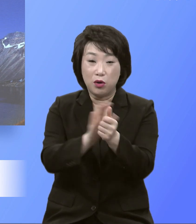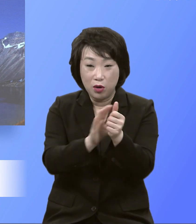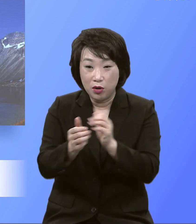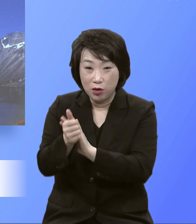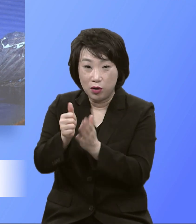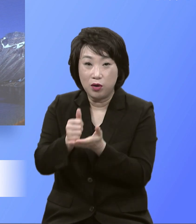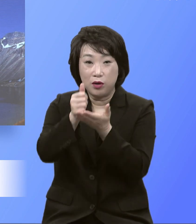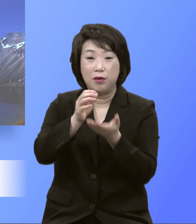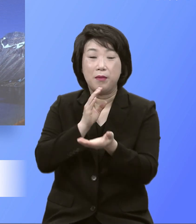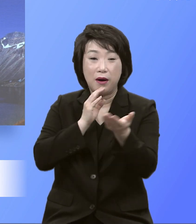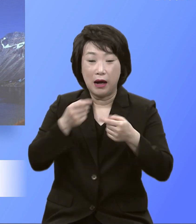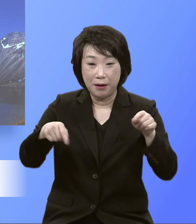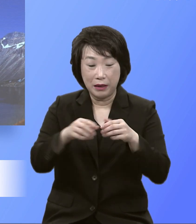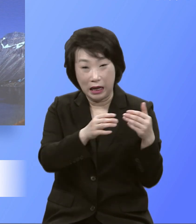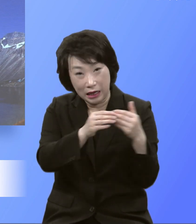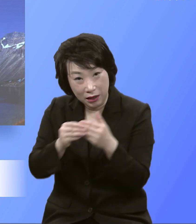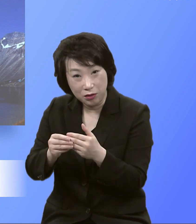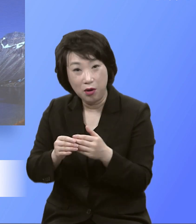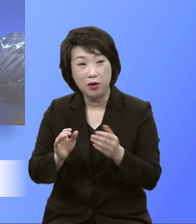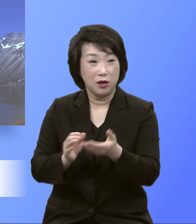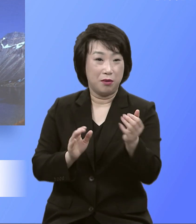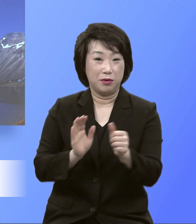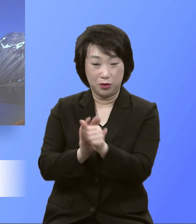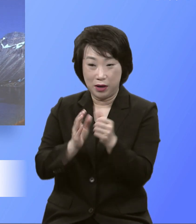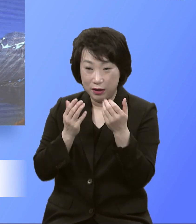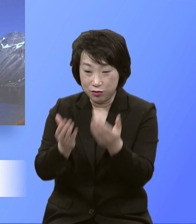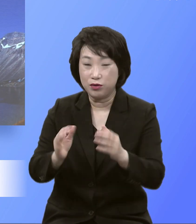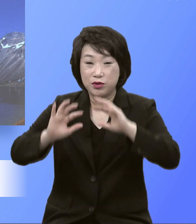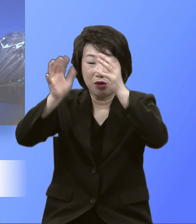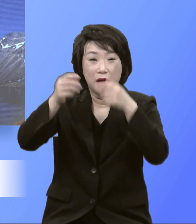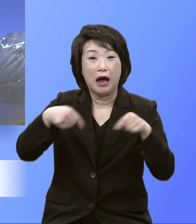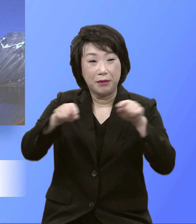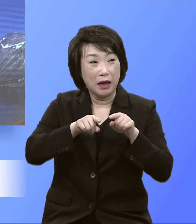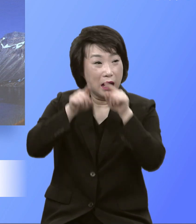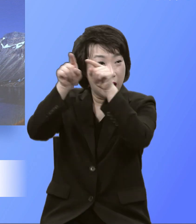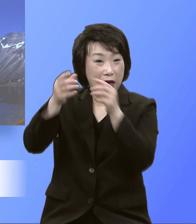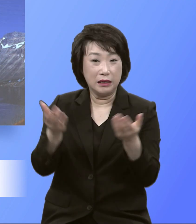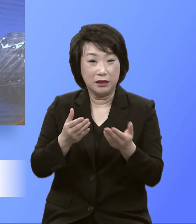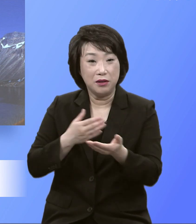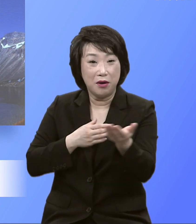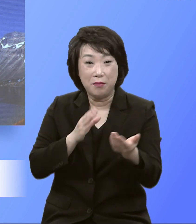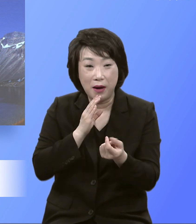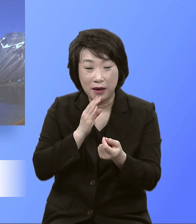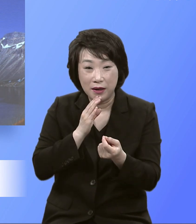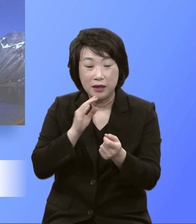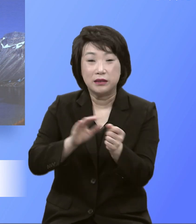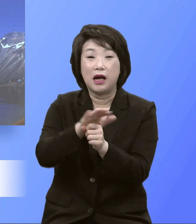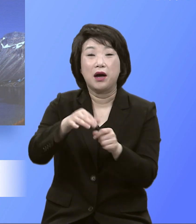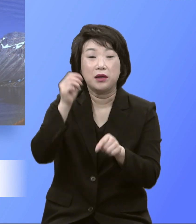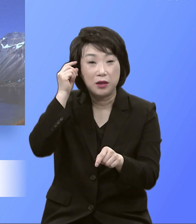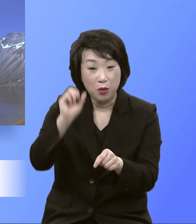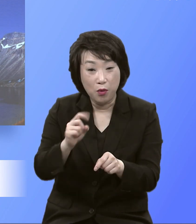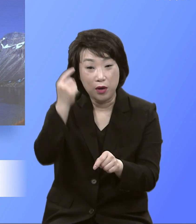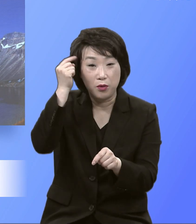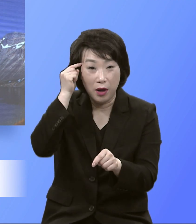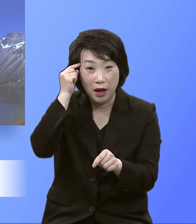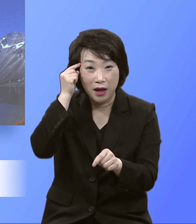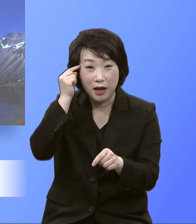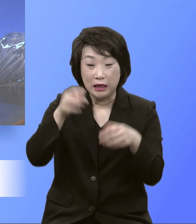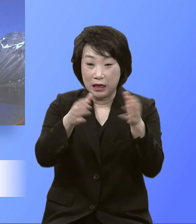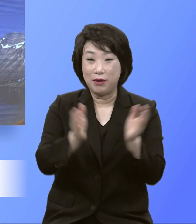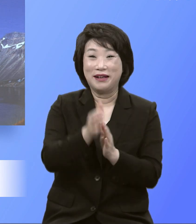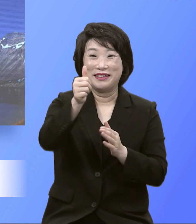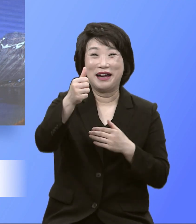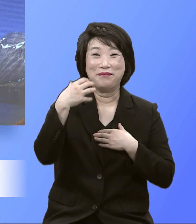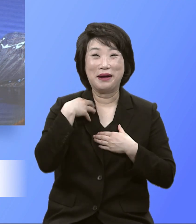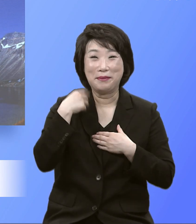돌봐주고 서로 함께 이끌어주고 밀어주고 끌어주고 천국까지 가는 이런 애틋한 사랑이 무엇 때문이냐?